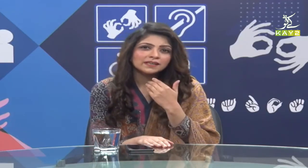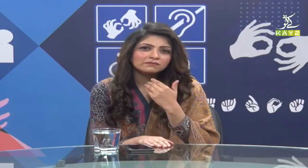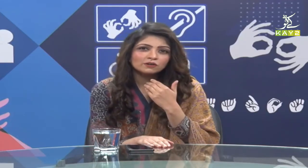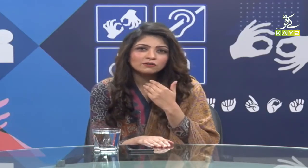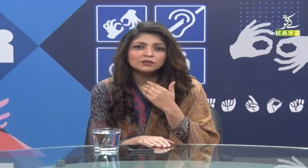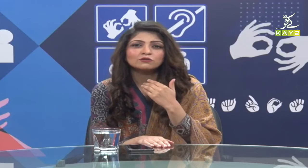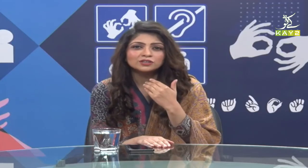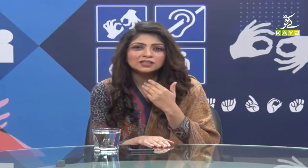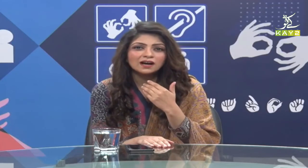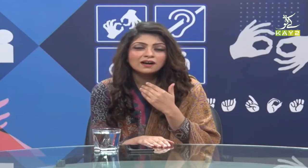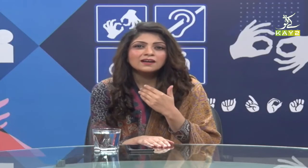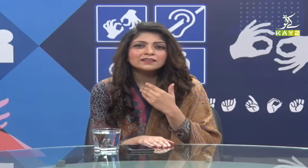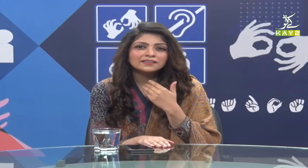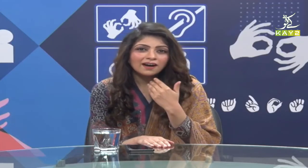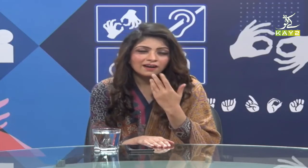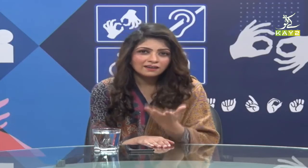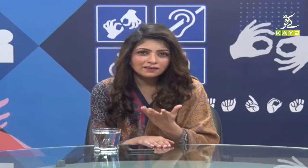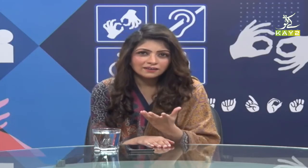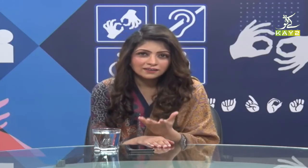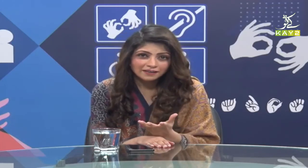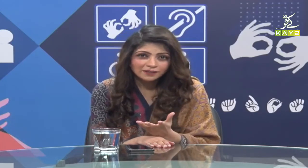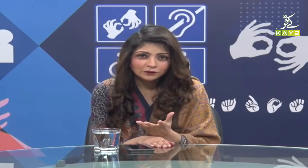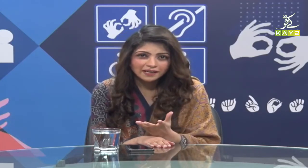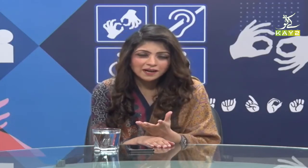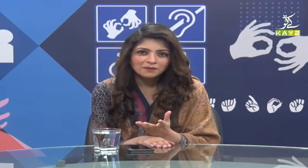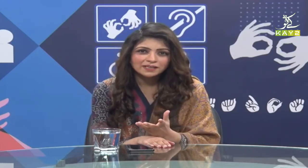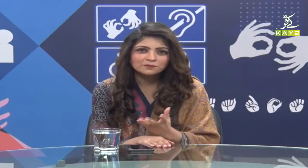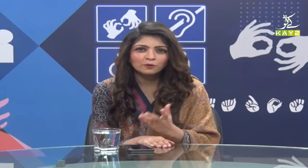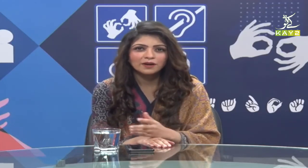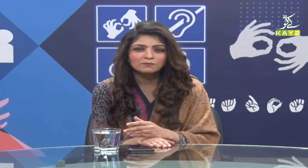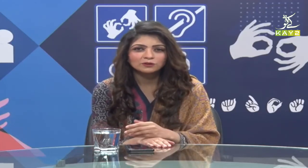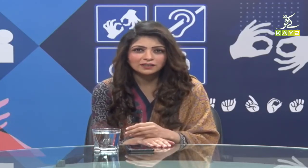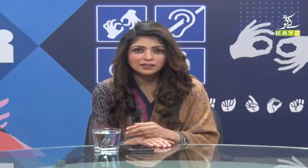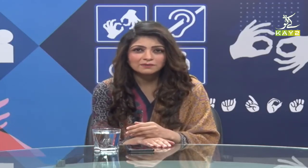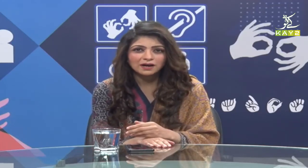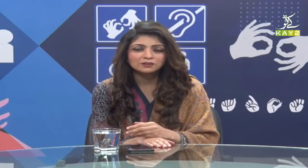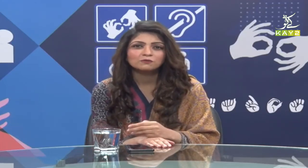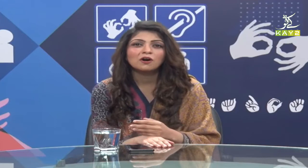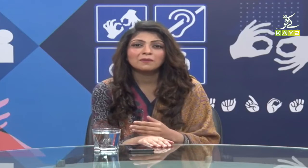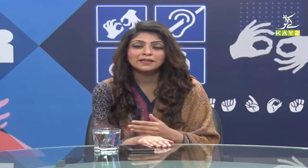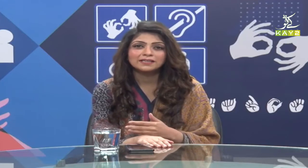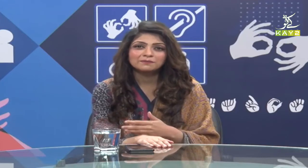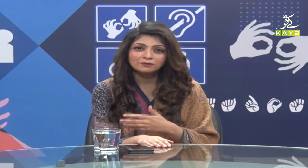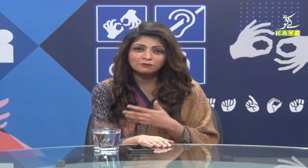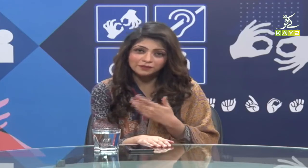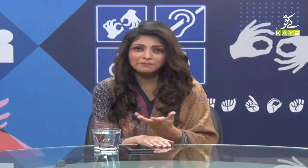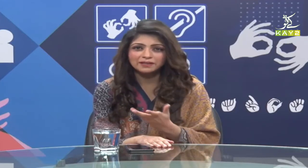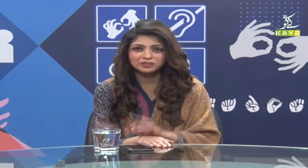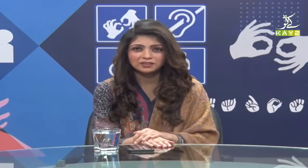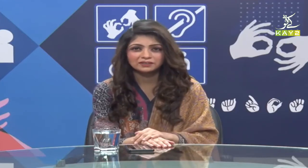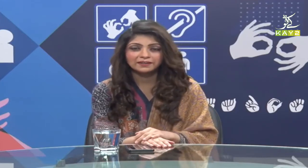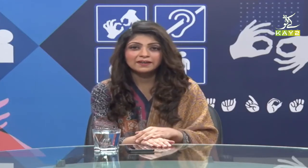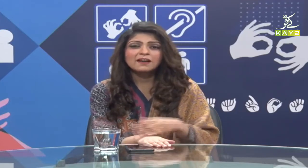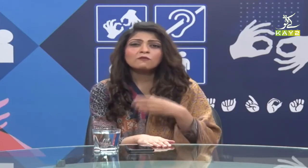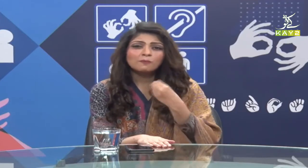पे डेफ़ लोगों की खुशी का क्या लेवल होता है हमारे इस प्रोग्राम को देखने के बाद। और वो हमारे लिए फिर वो फीडबैक